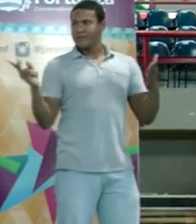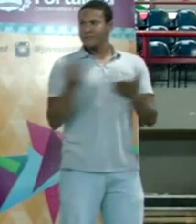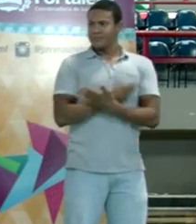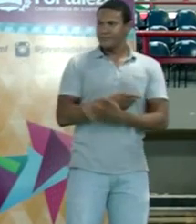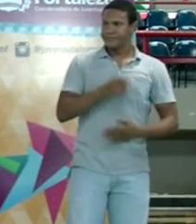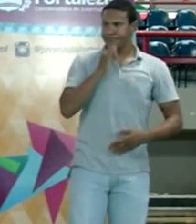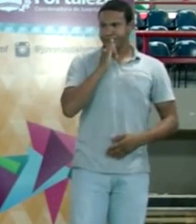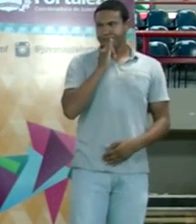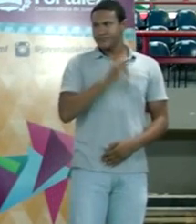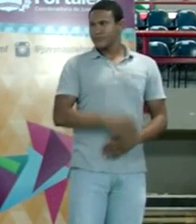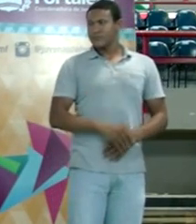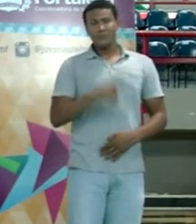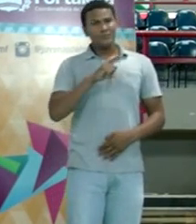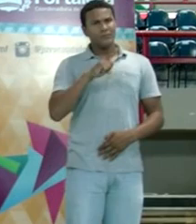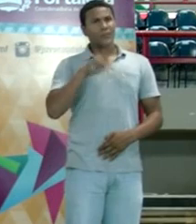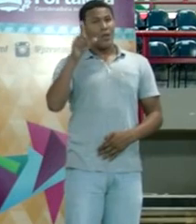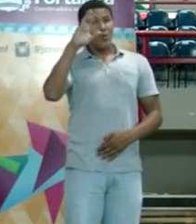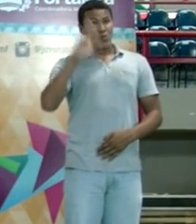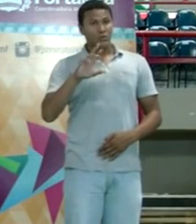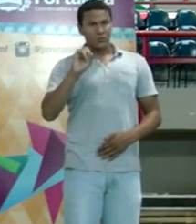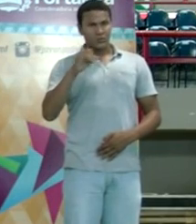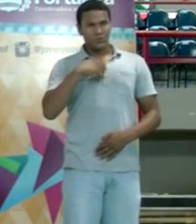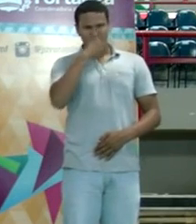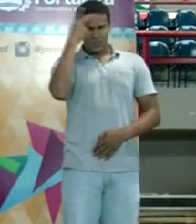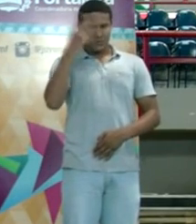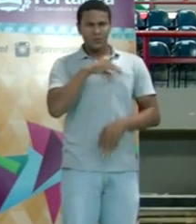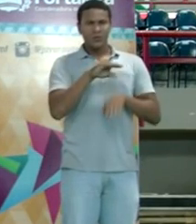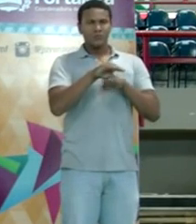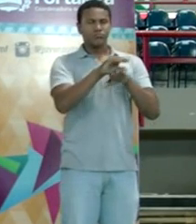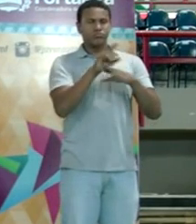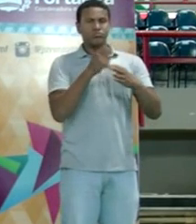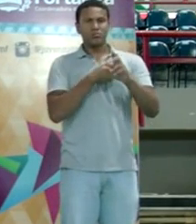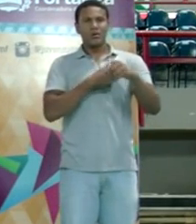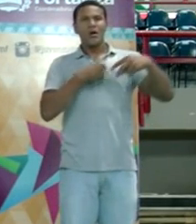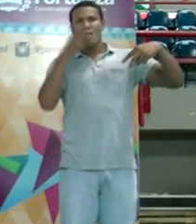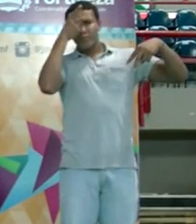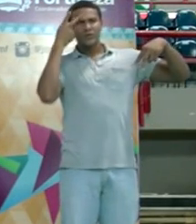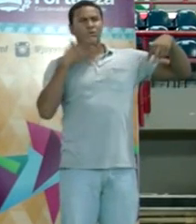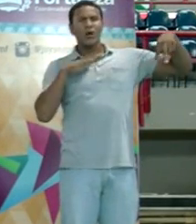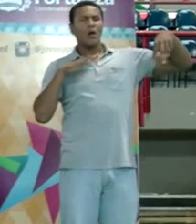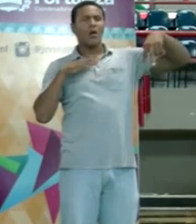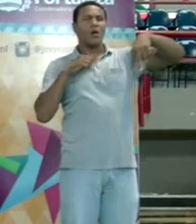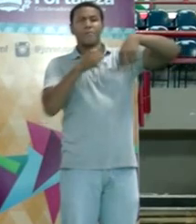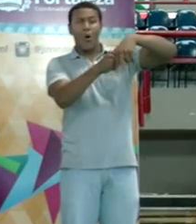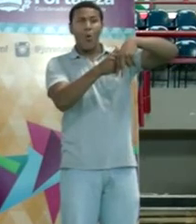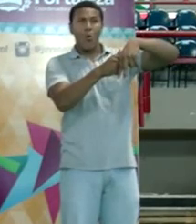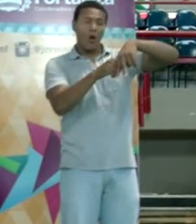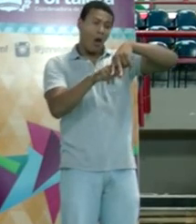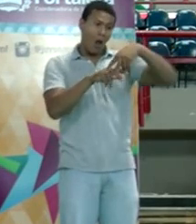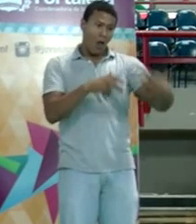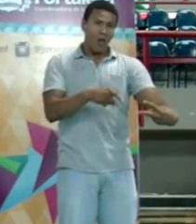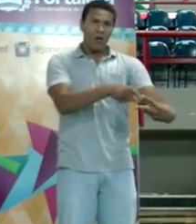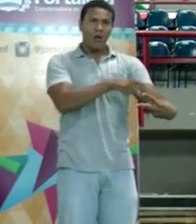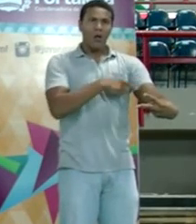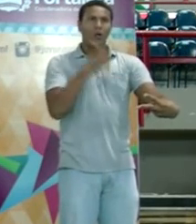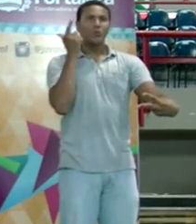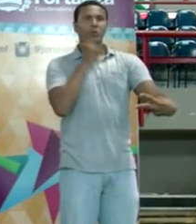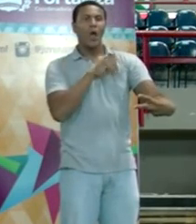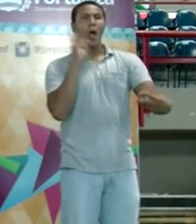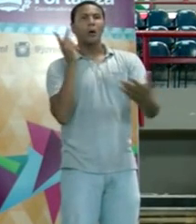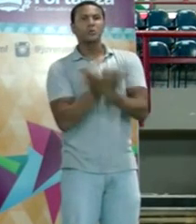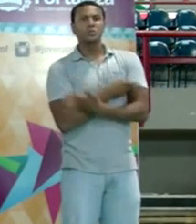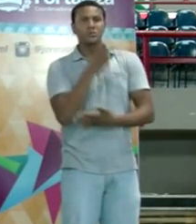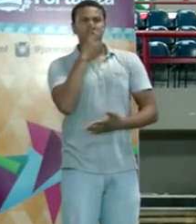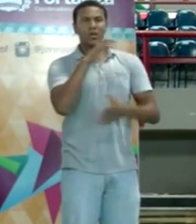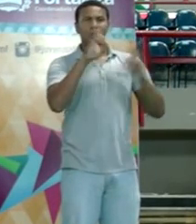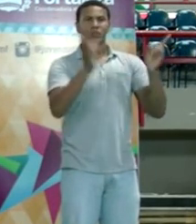são terríveis, que o cara na Rússia é o seguinte, se você atropelar uma pessoa na Rússia, e essa pessoa ficar aleijada ou machucada, como for, tu